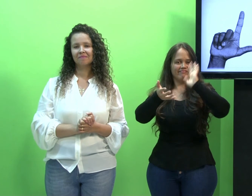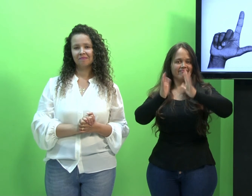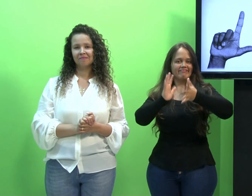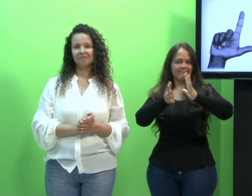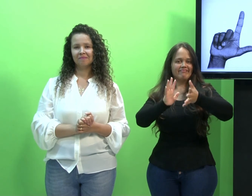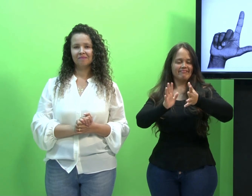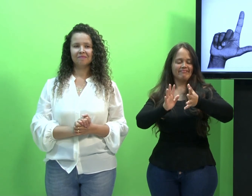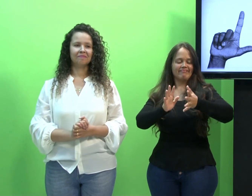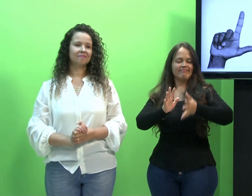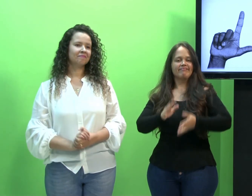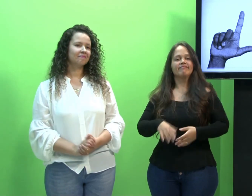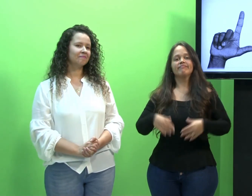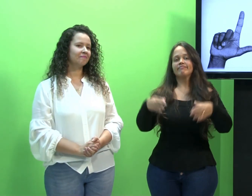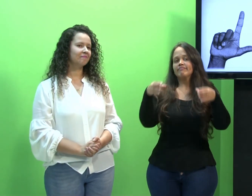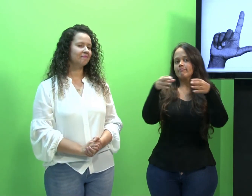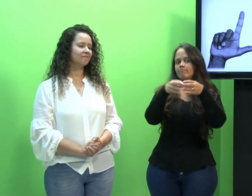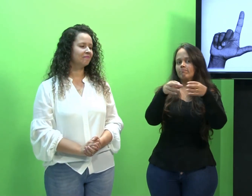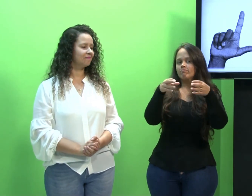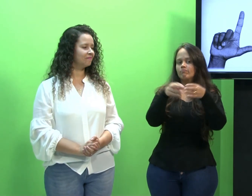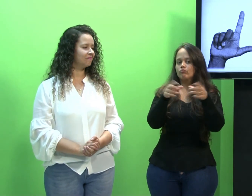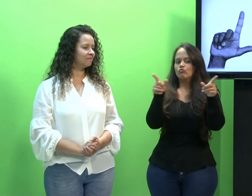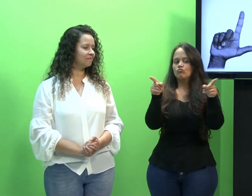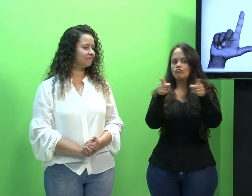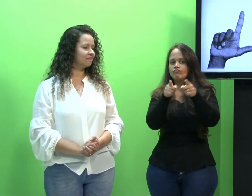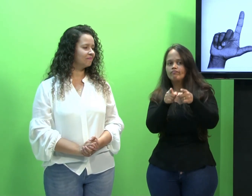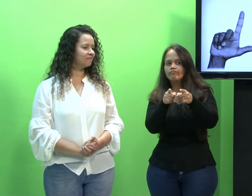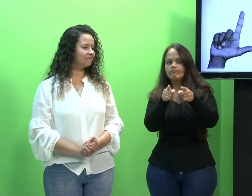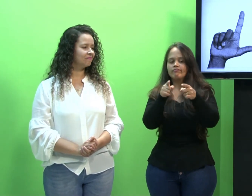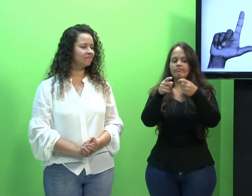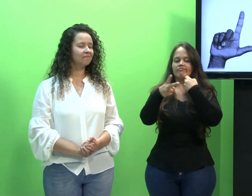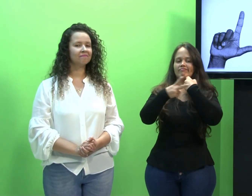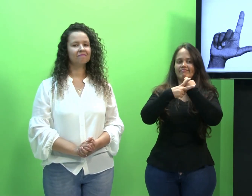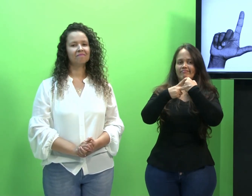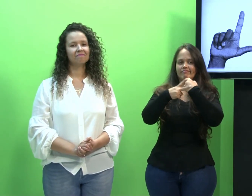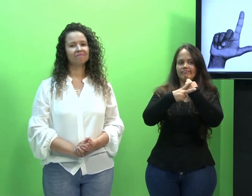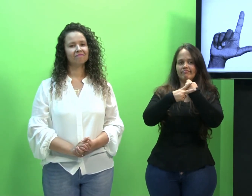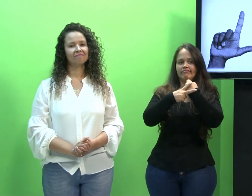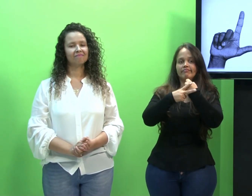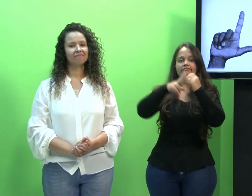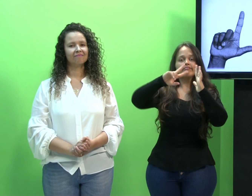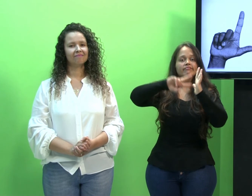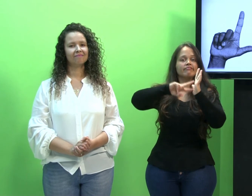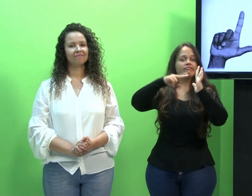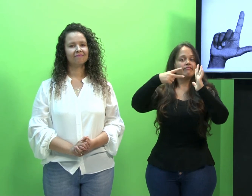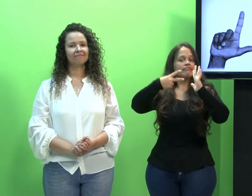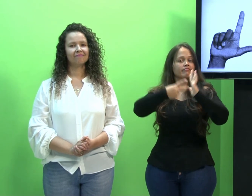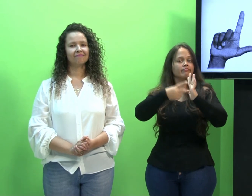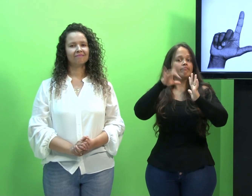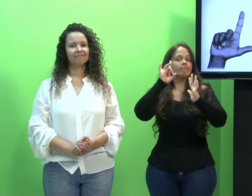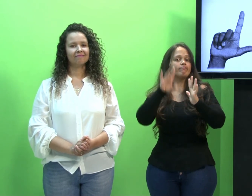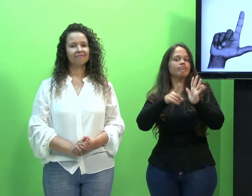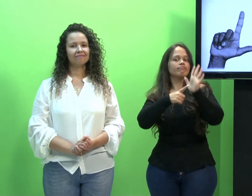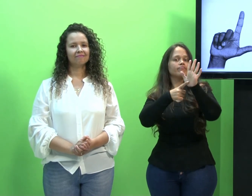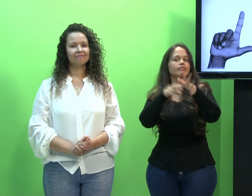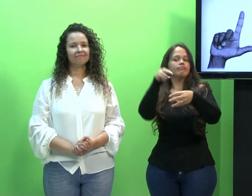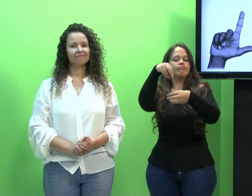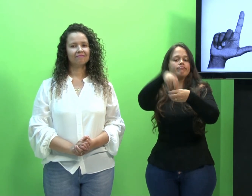Libras. Esse é um grupo restrito de verbos e o seu significado só é definido dentro